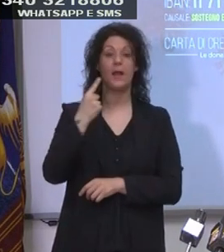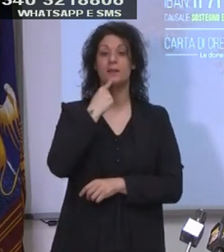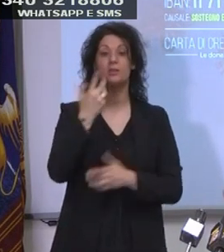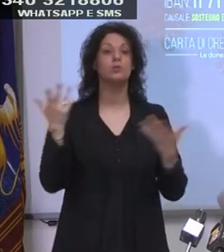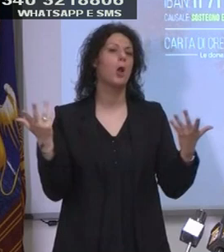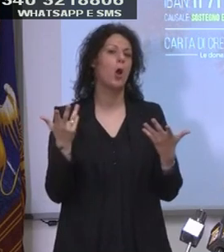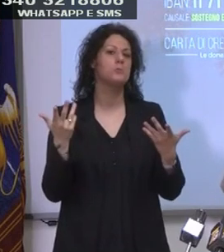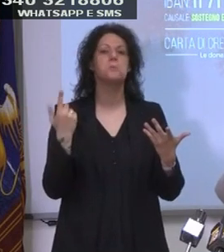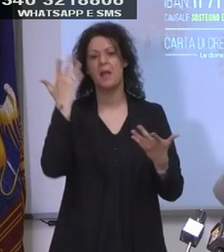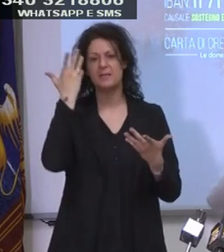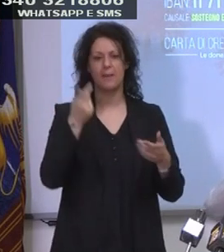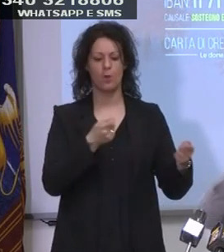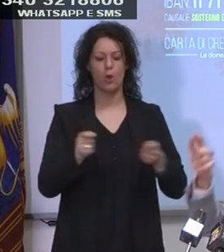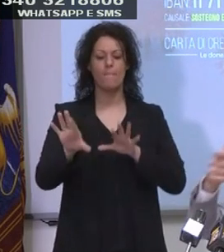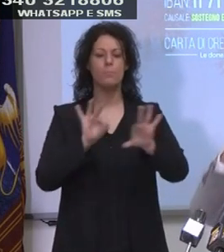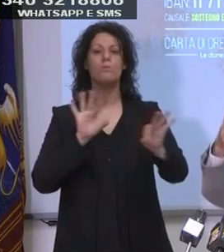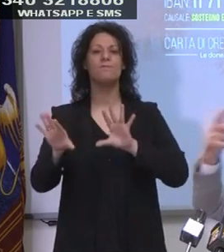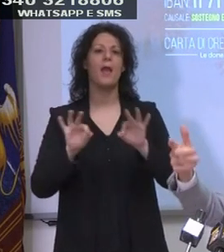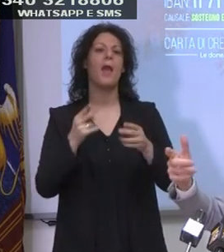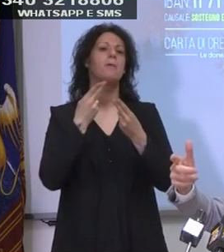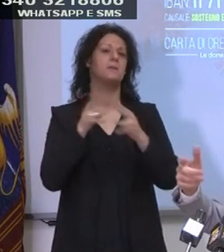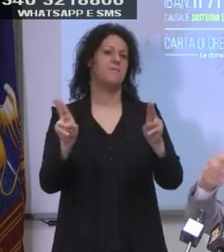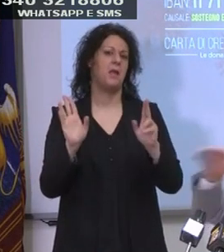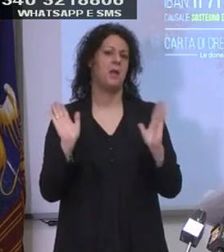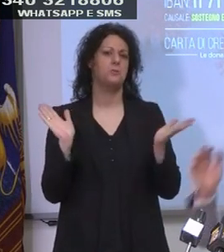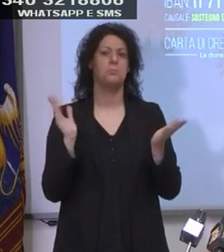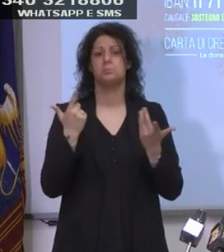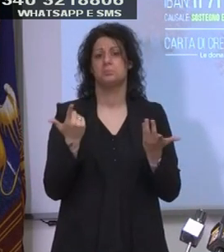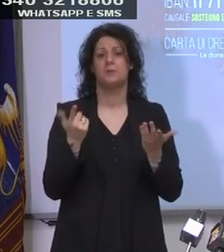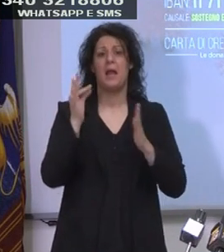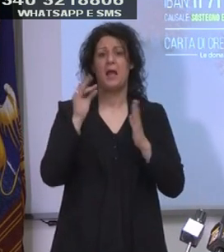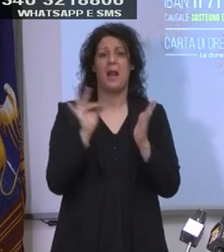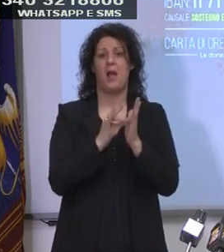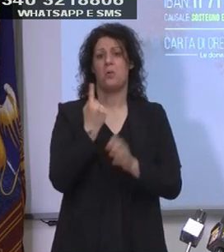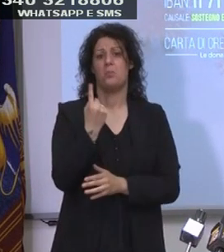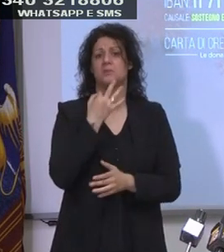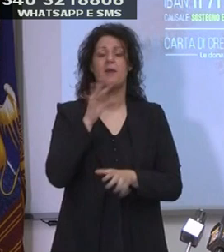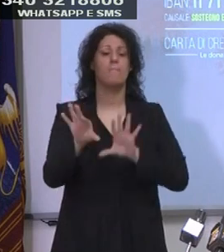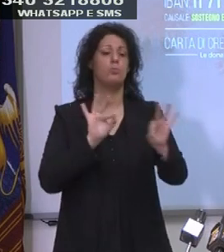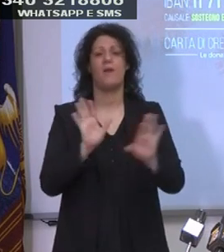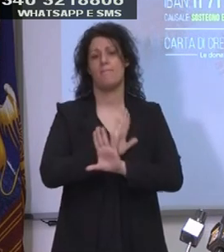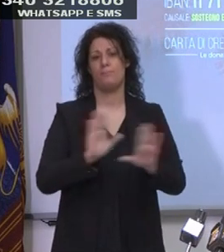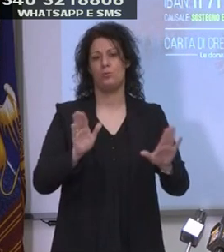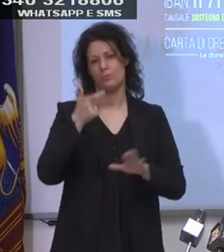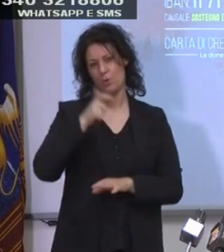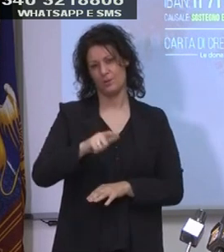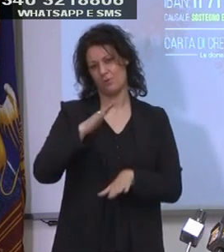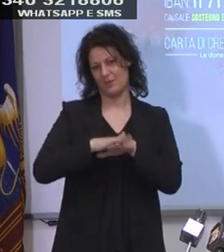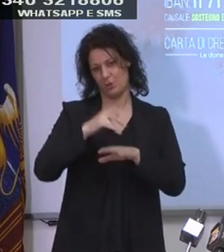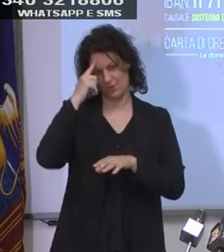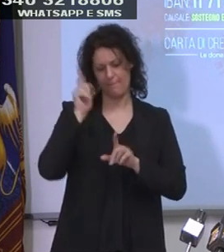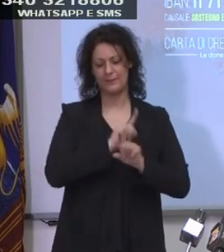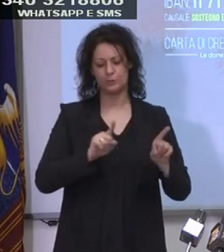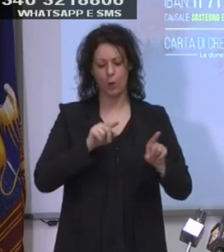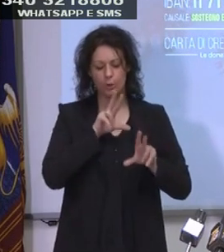del buffet, con divieto buffet, lo dicono, inutile che sto qui a darvi tante regole, i buffet non si fanno più, perché la gente ci va sopra, ci alita,